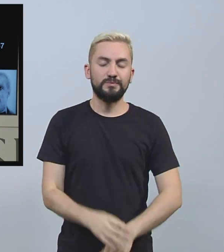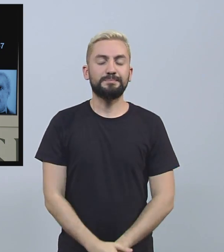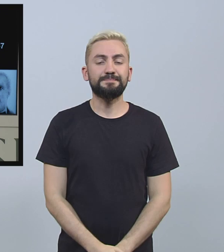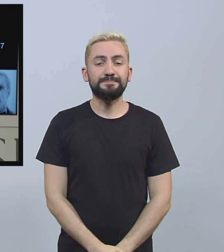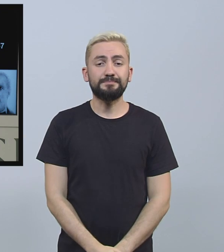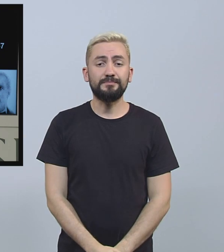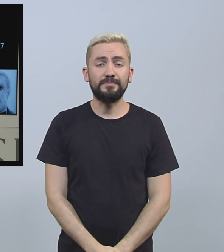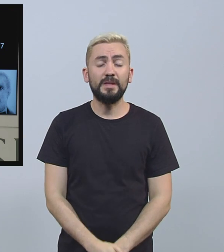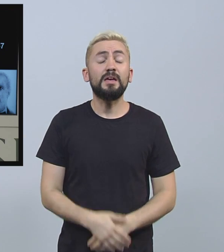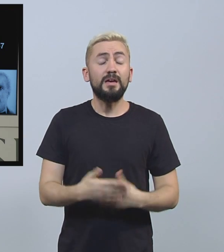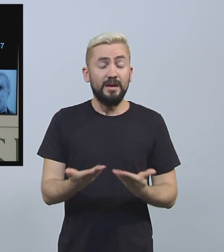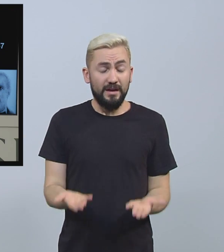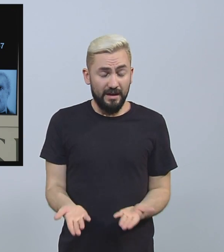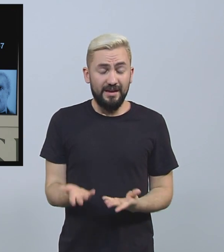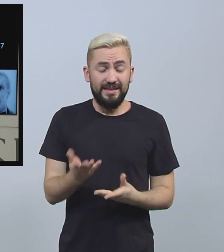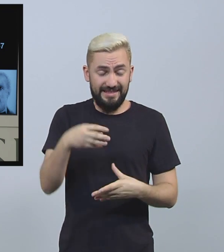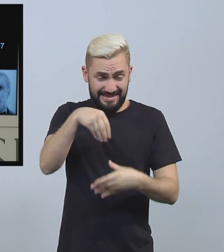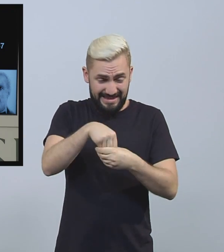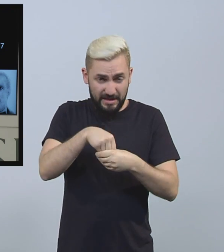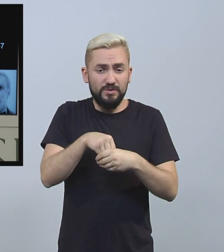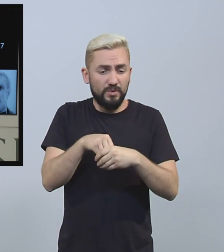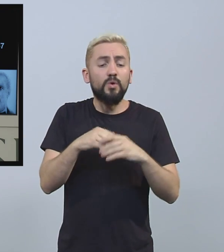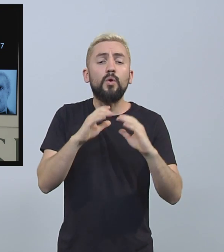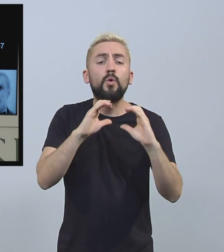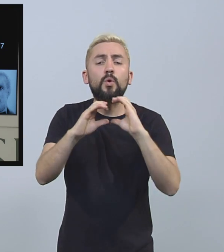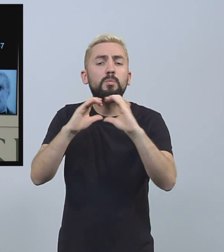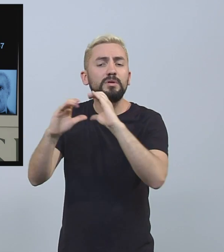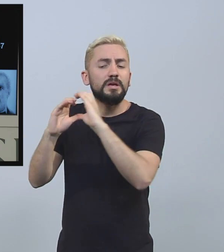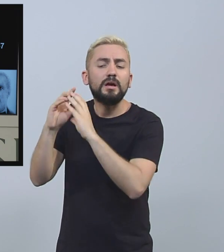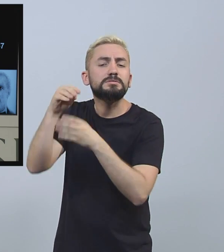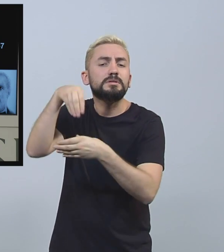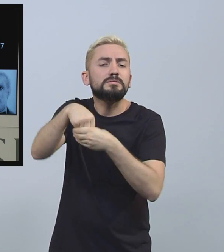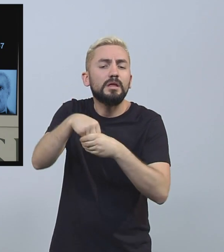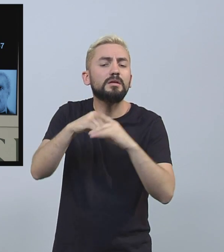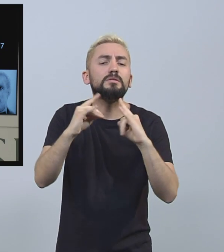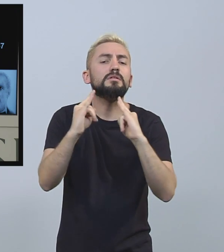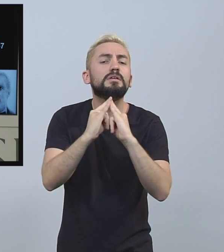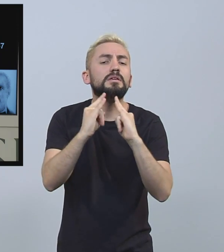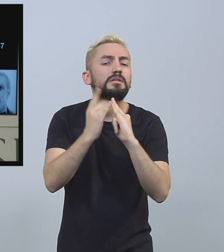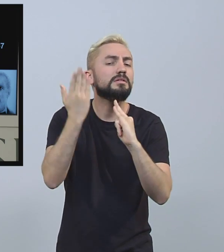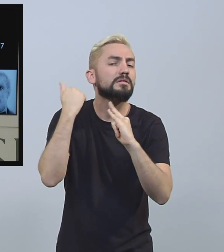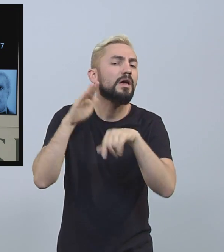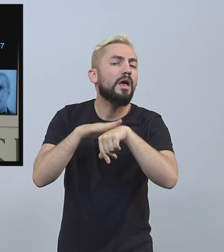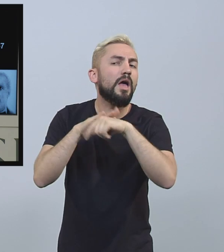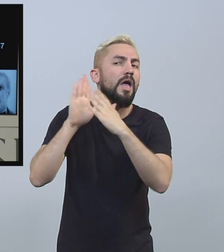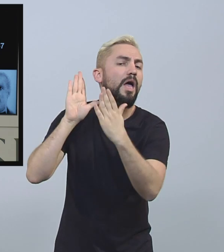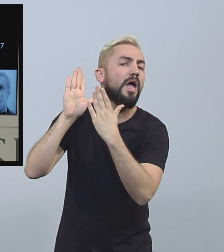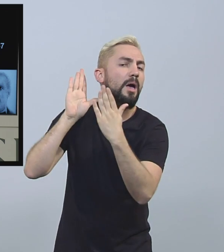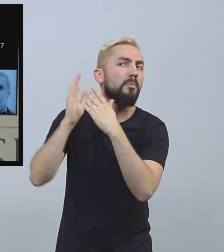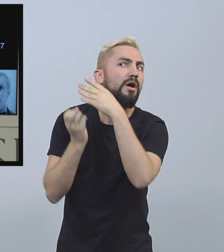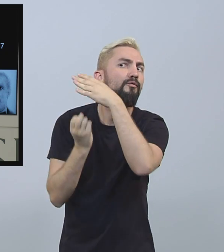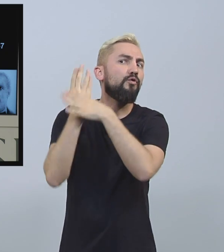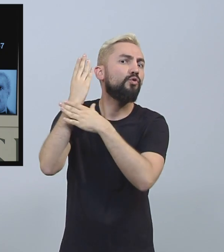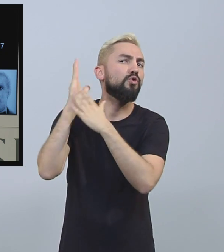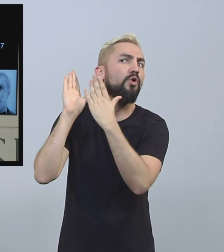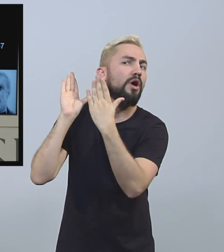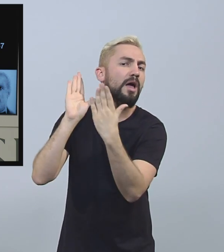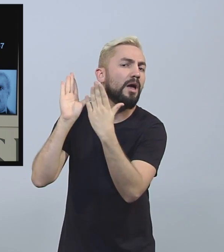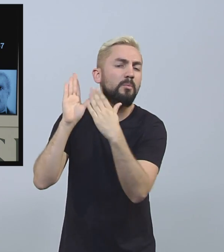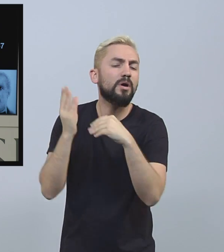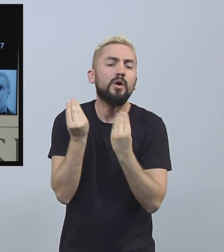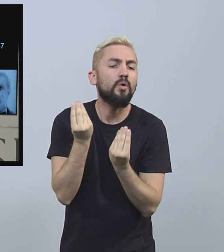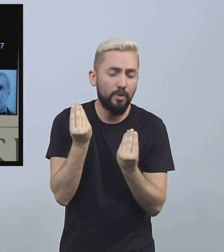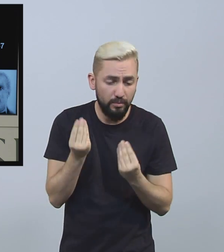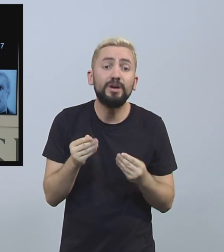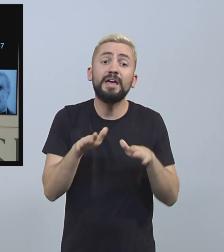Em termos de sistemas de comunicação empregados nessa época, além dos sinais que